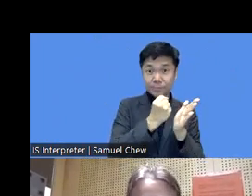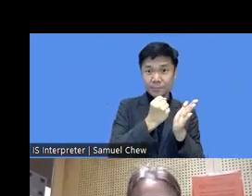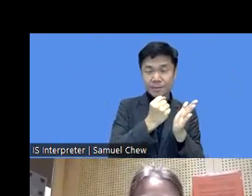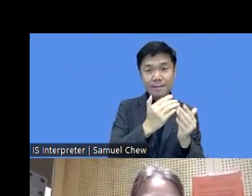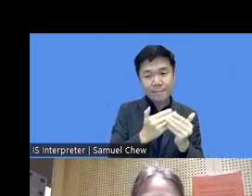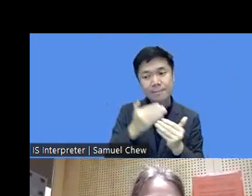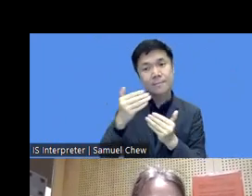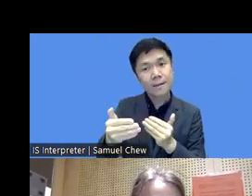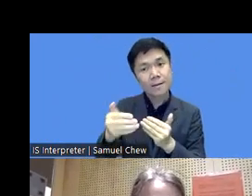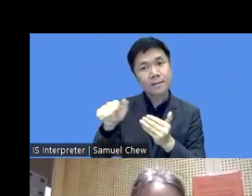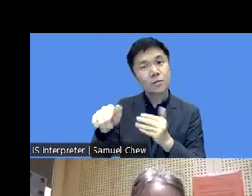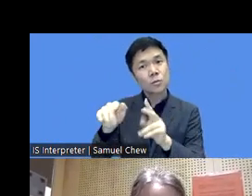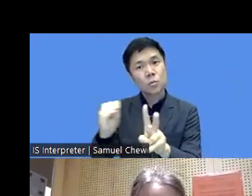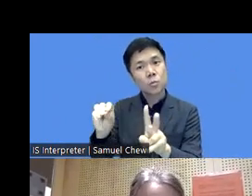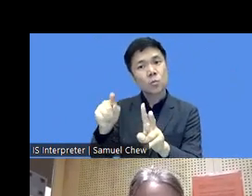2019.